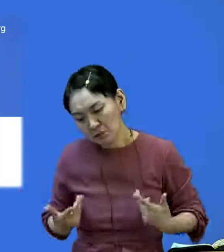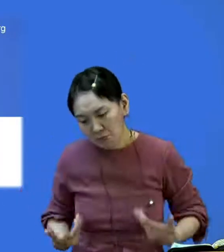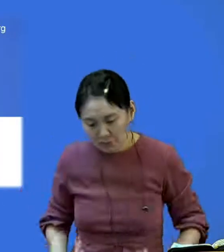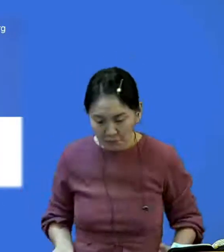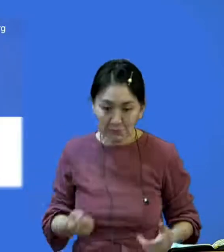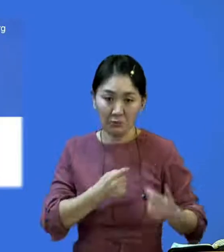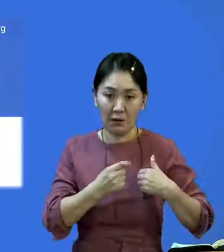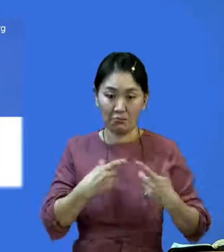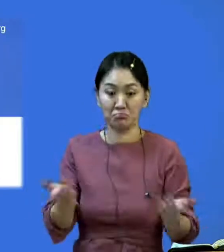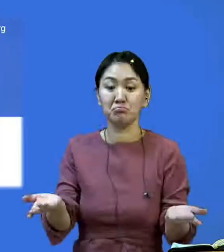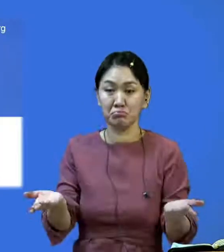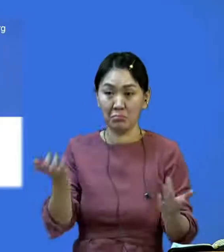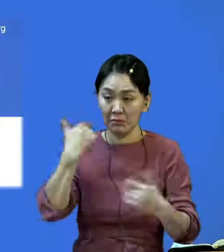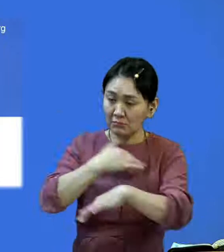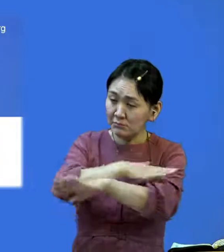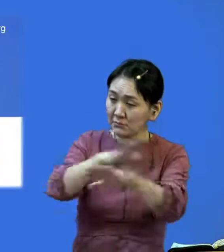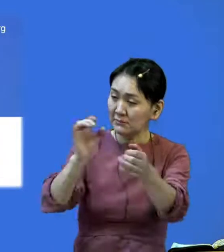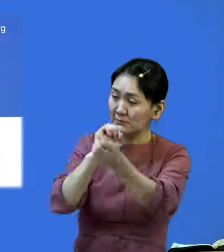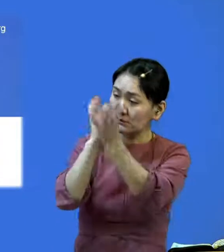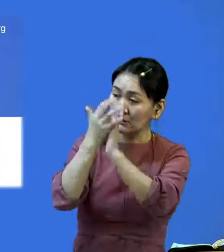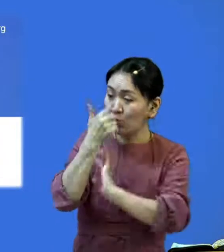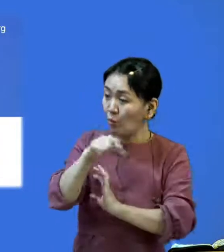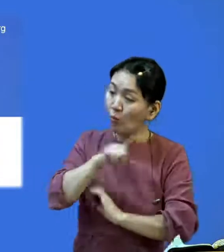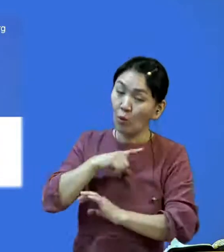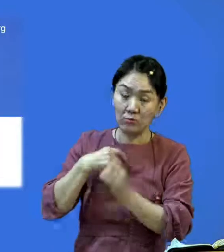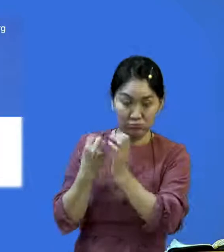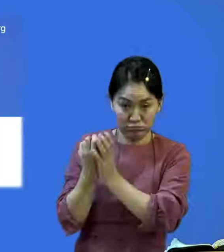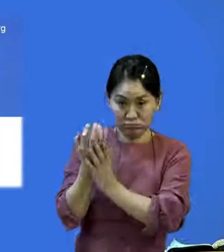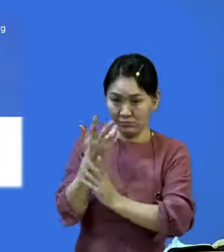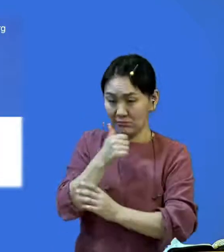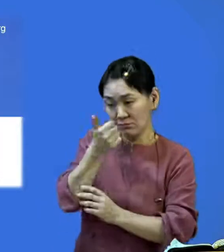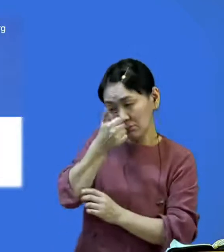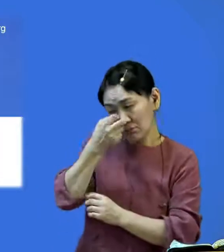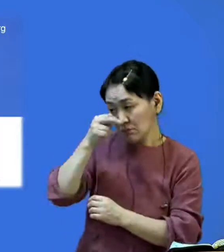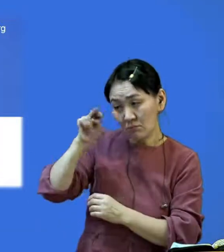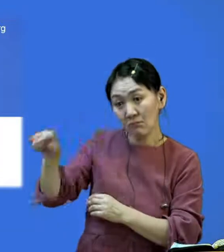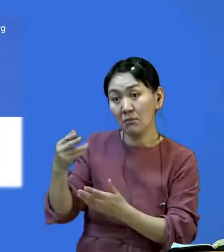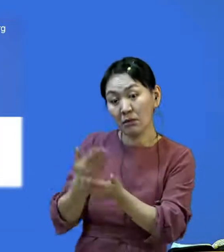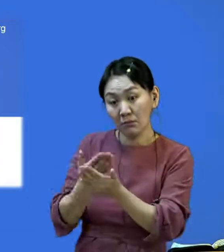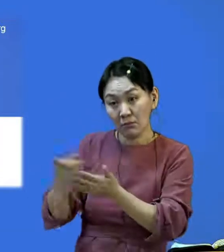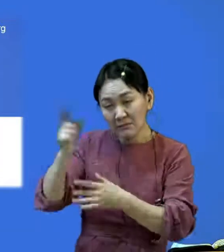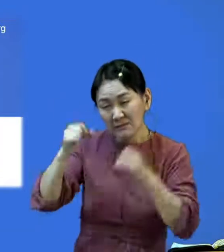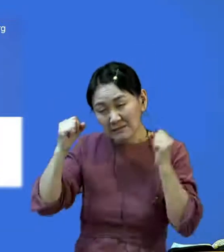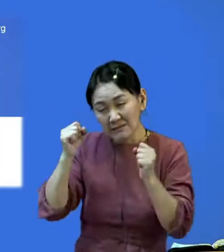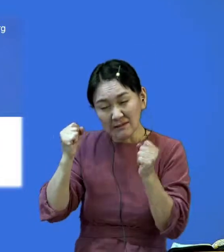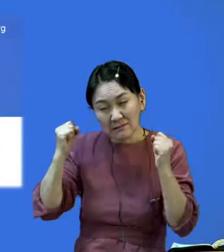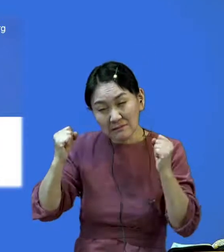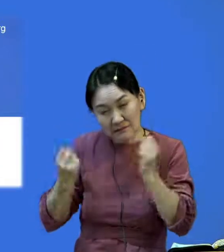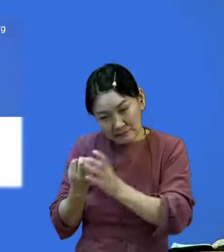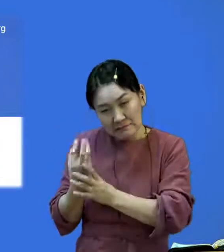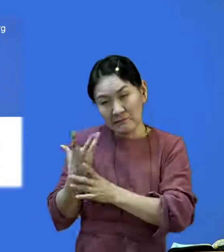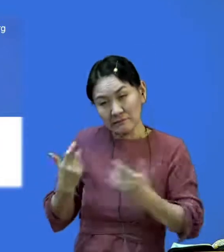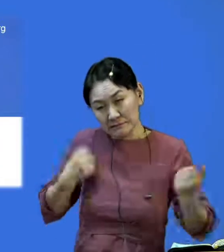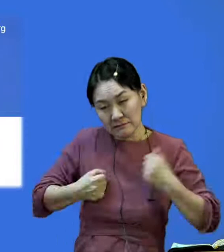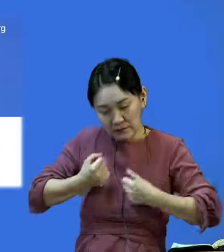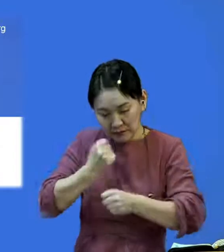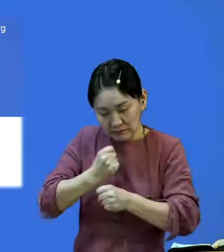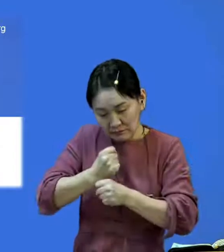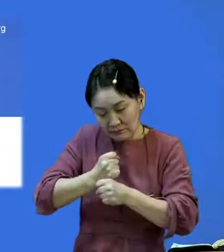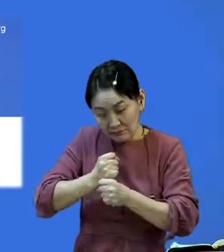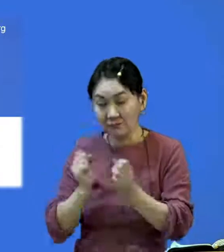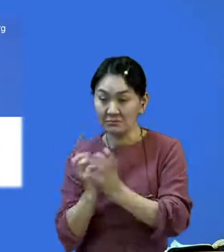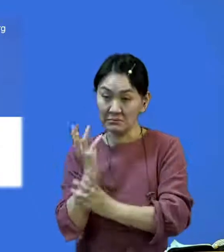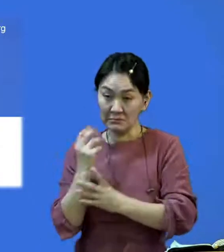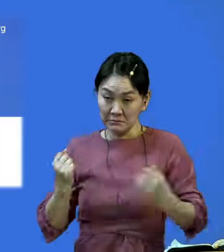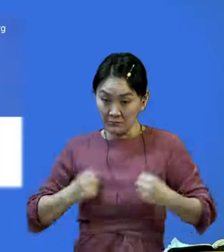вэ? Талын сараа нь хэрхэн ургаж бууг ажиглаач. Тэд зүдэж зүтгэдэггүй, эрмэлч хийдэггүй.